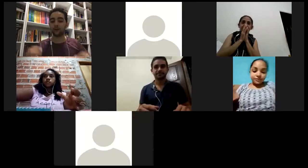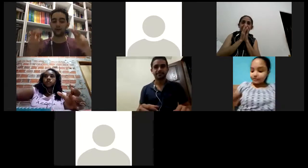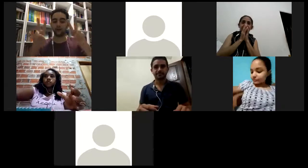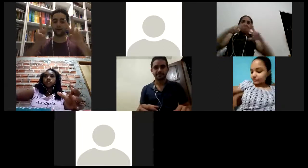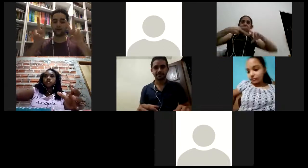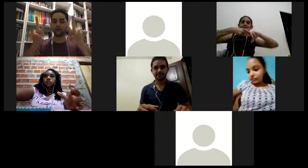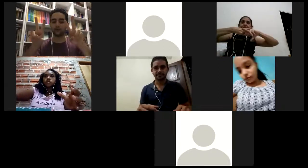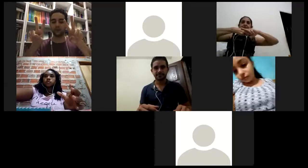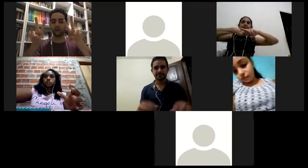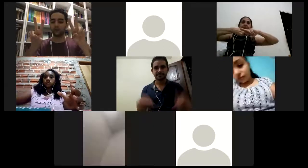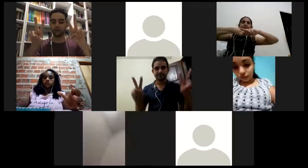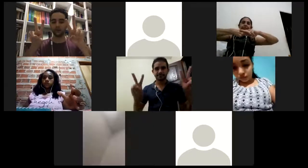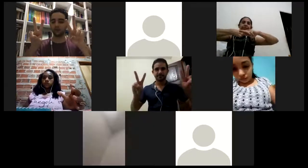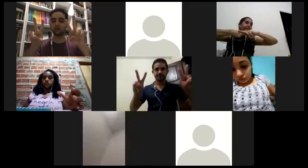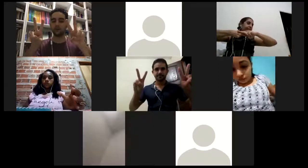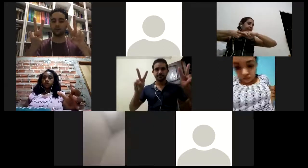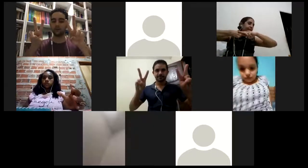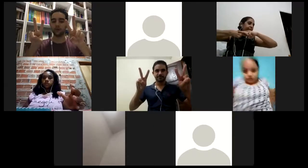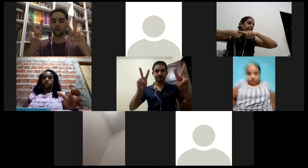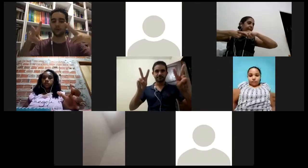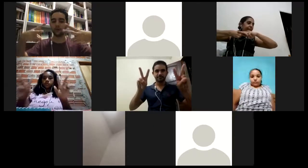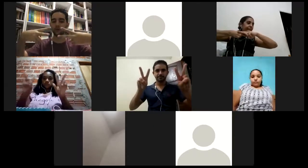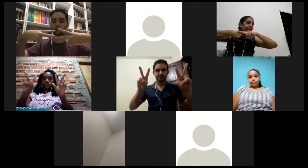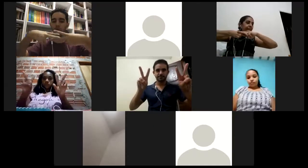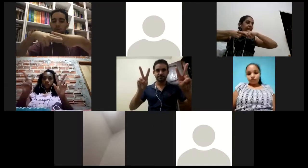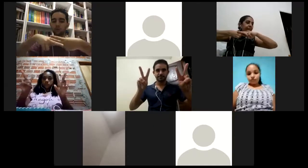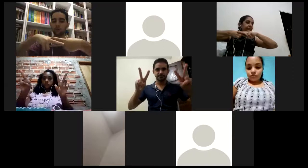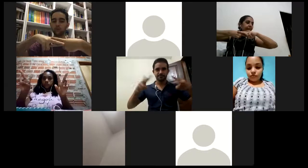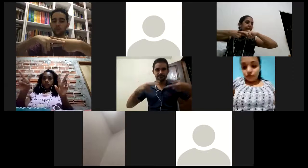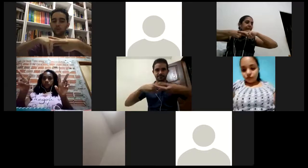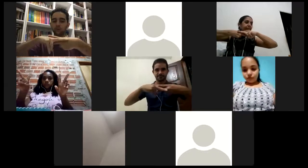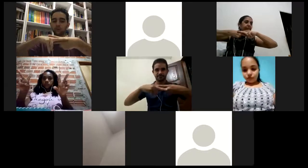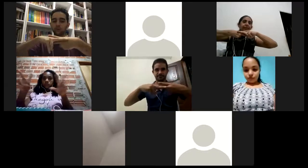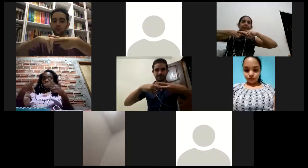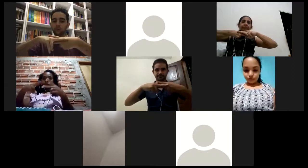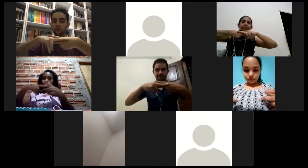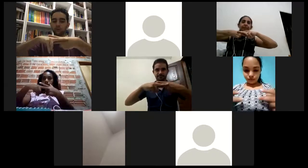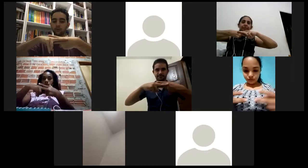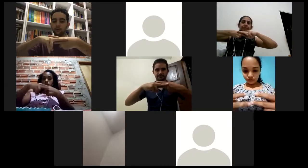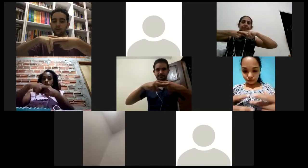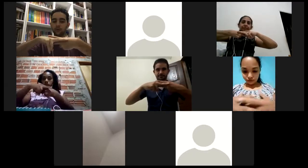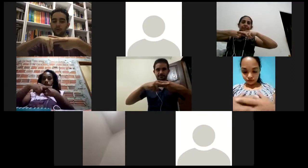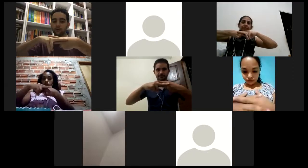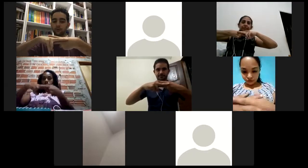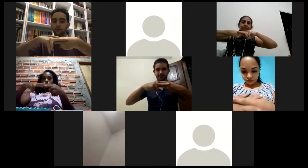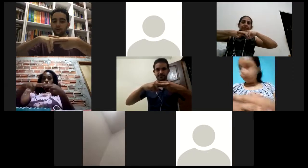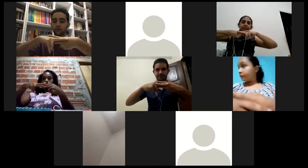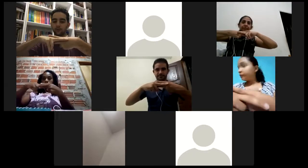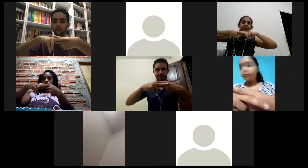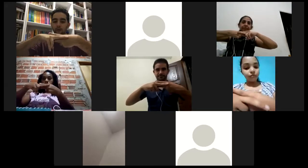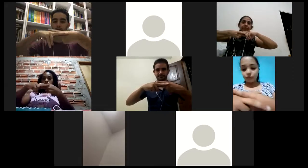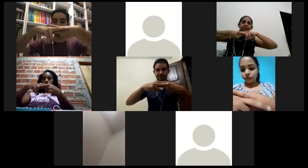Carambola, 2 dedos em V, as 2 mãos em V, e eu cruzo as minhas 2 mãos.